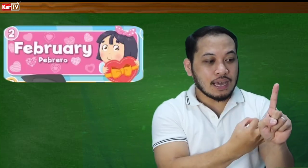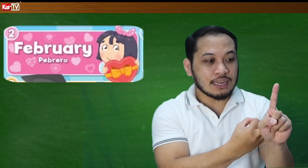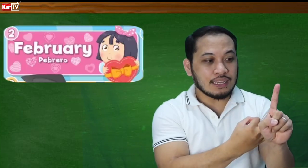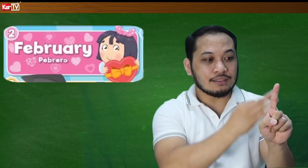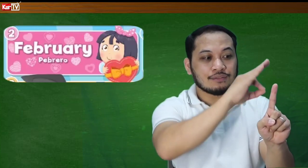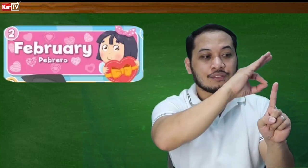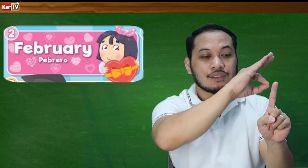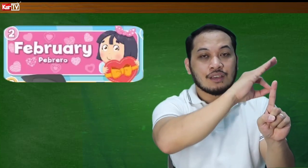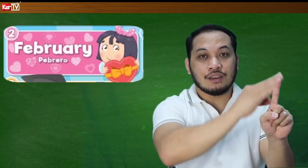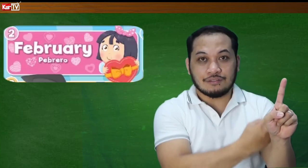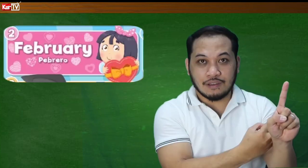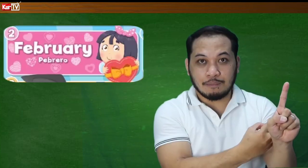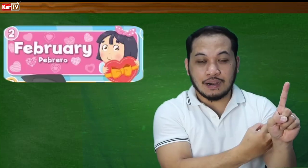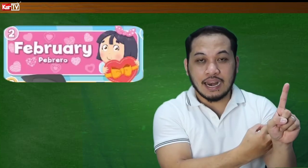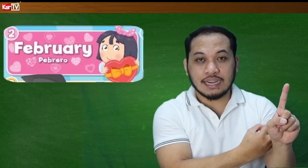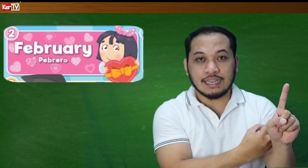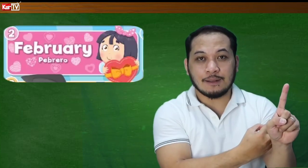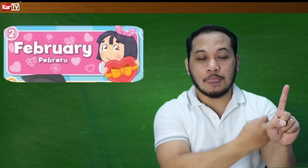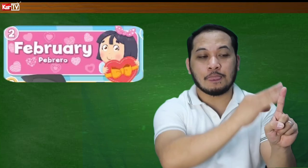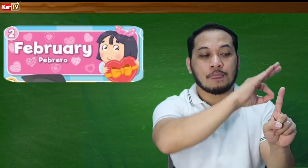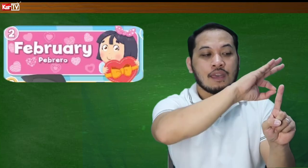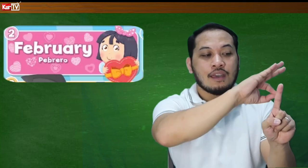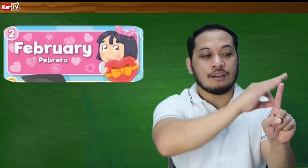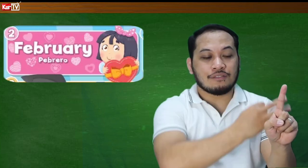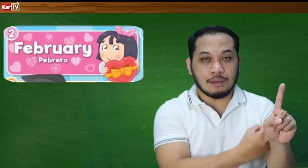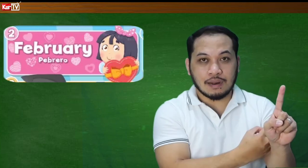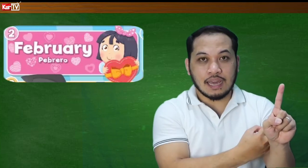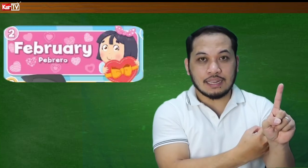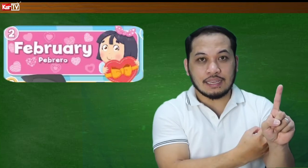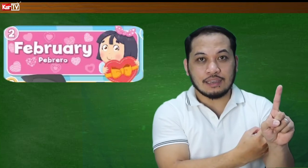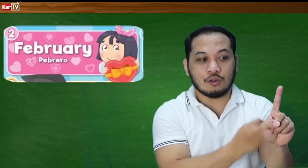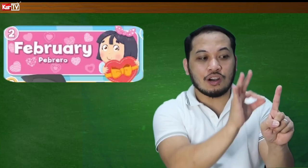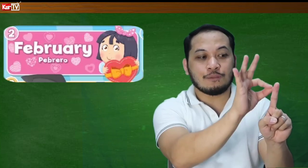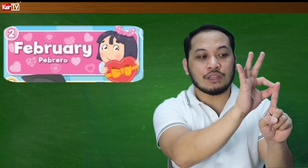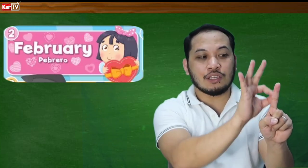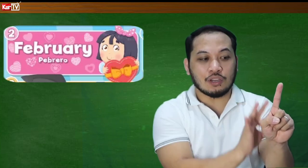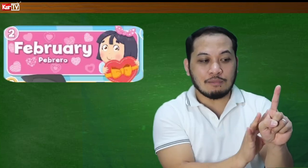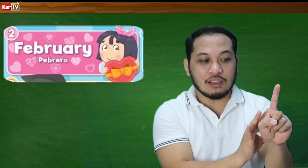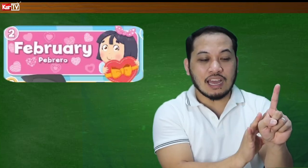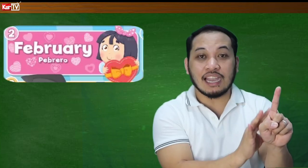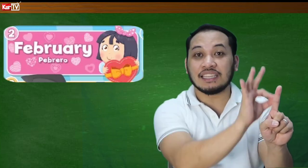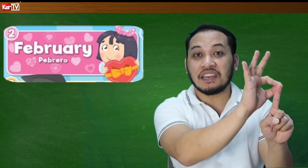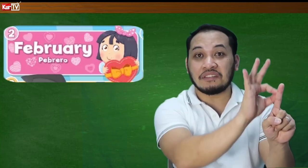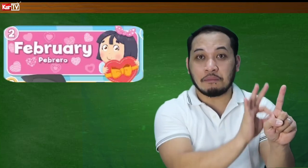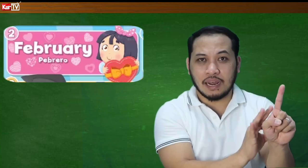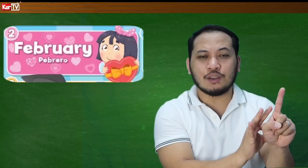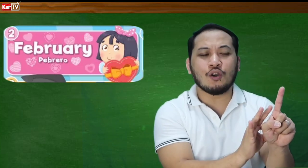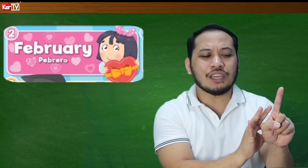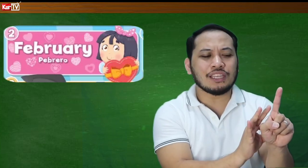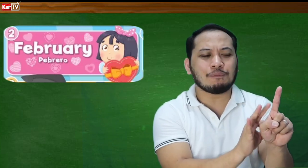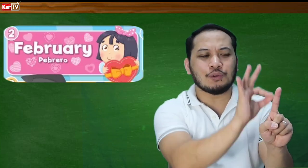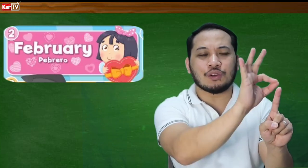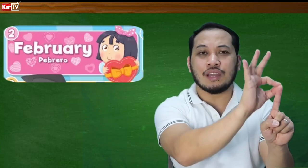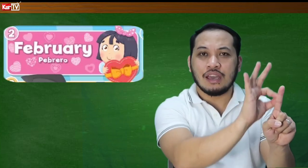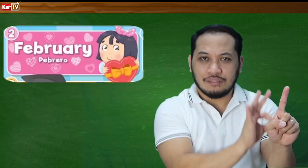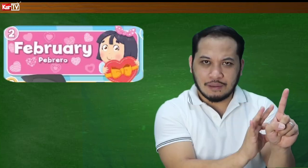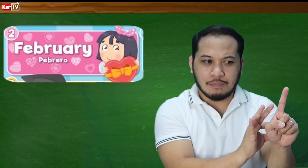February. February. February. Or pwede yung iba ginaganyan din, February. Okay din po yun.